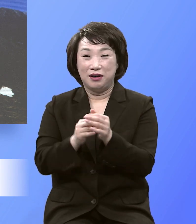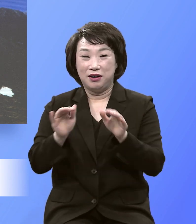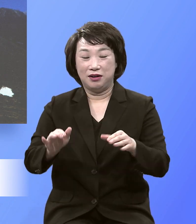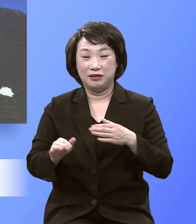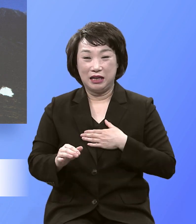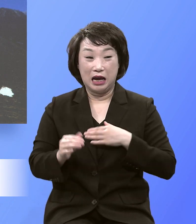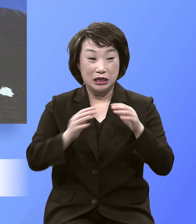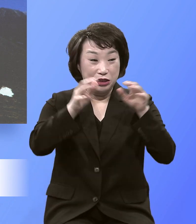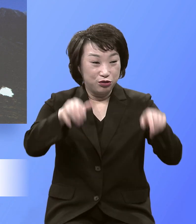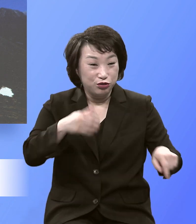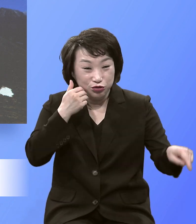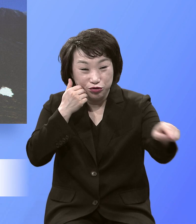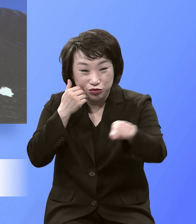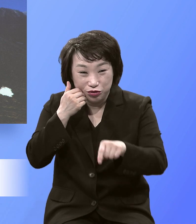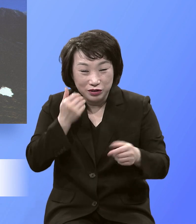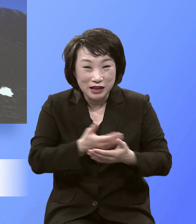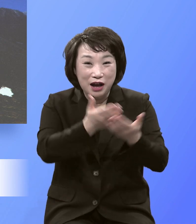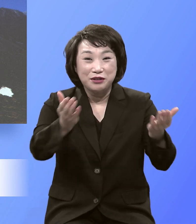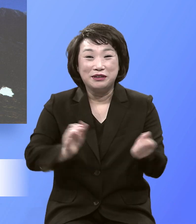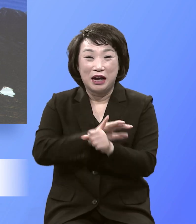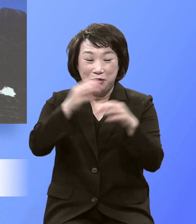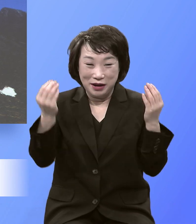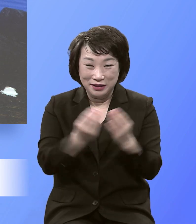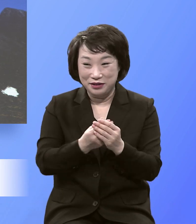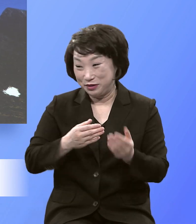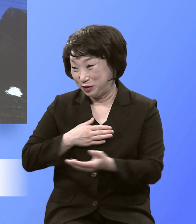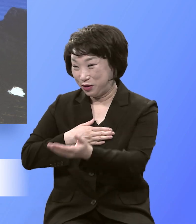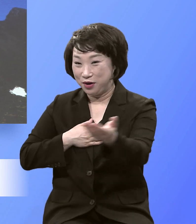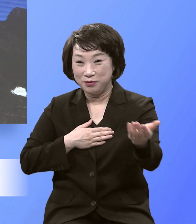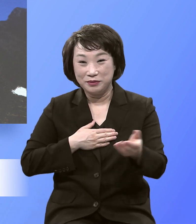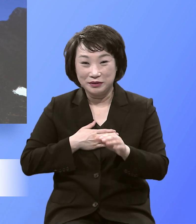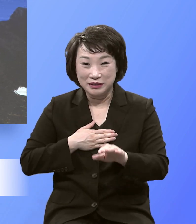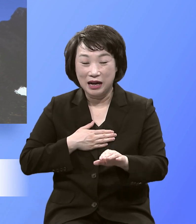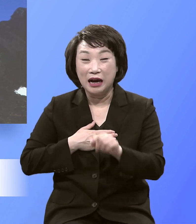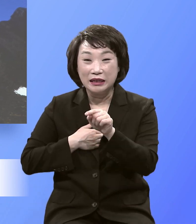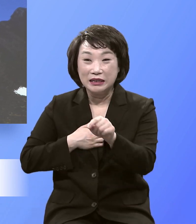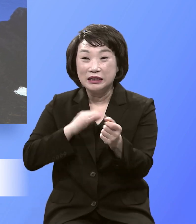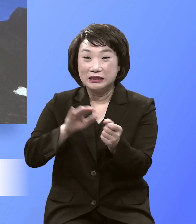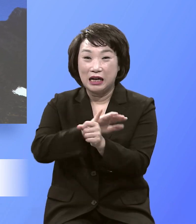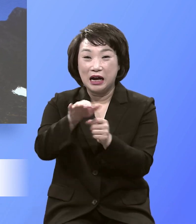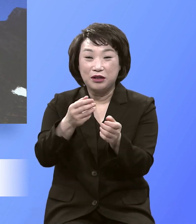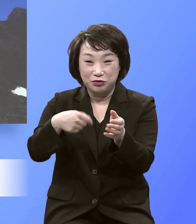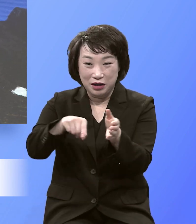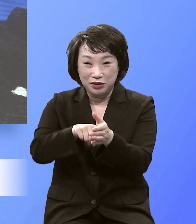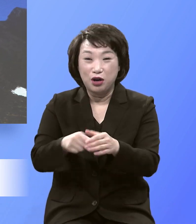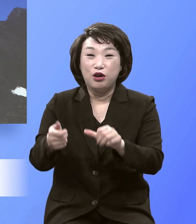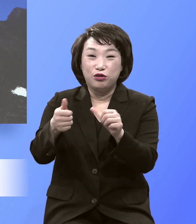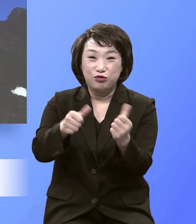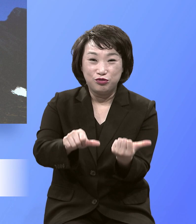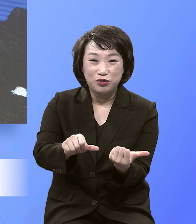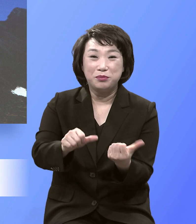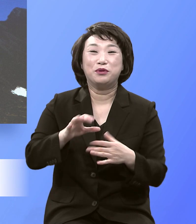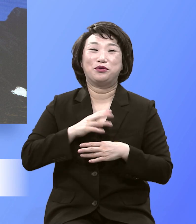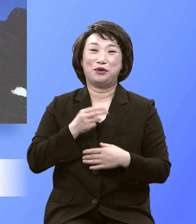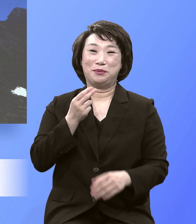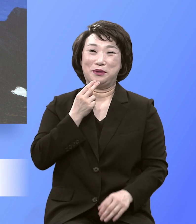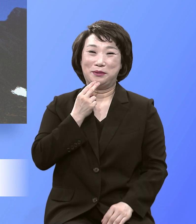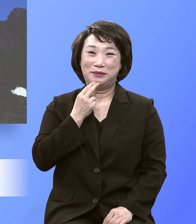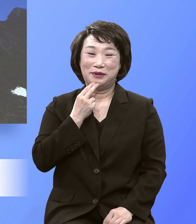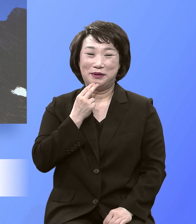내가 이웃에게 줄 사랑이 완성된 자에게는 그 사랑을 위해서 죽음이 두렵지